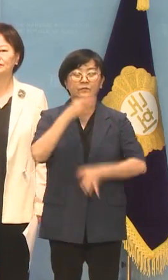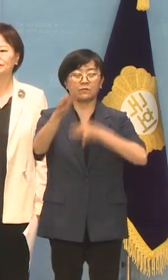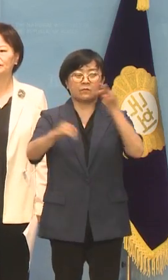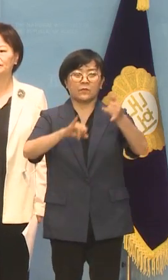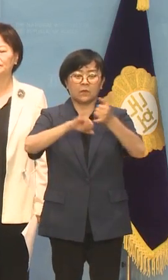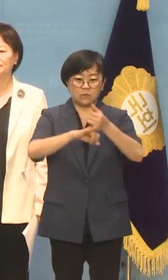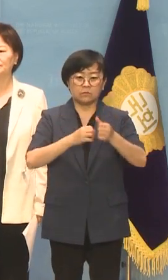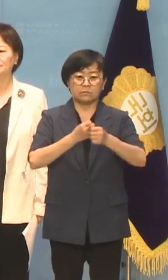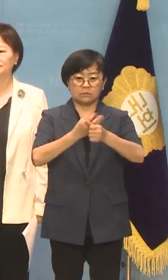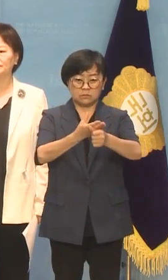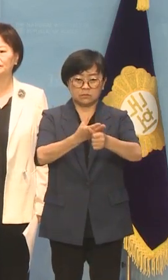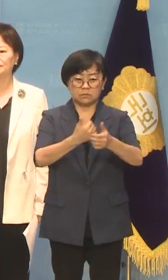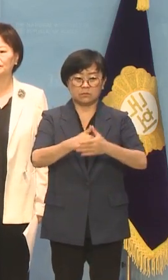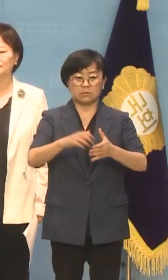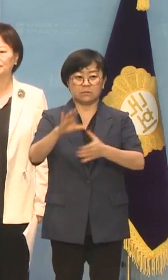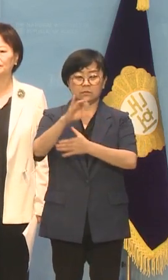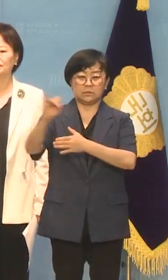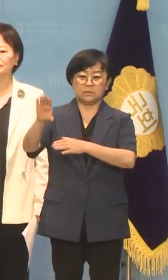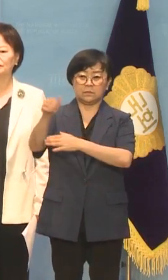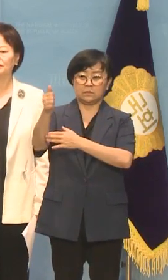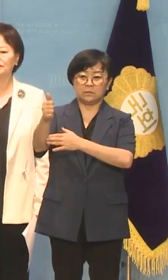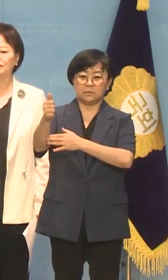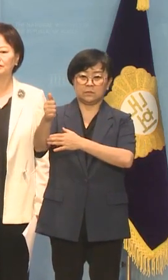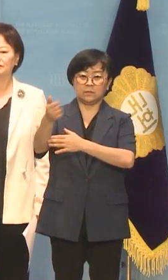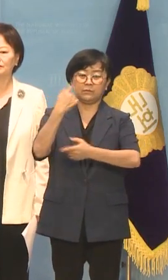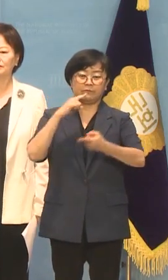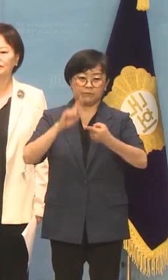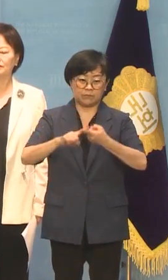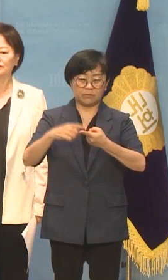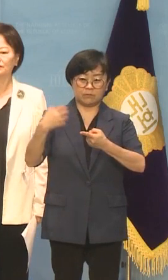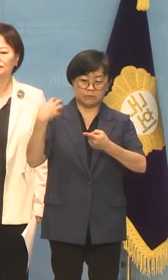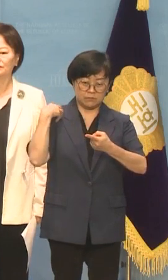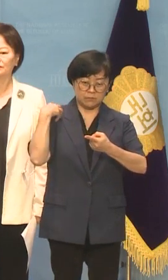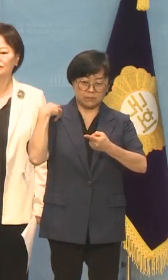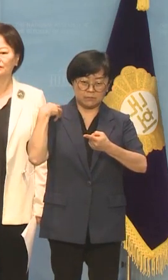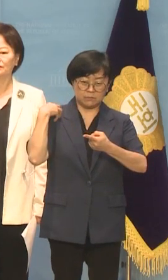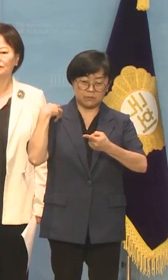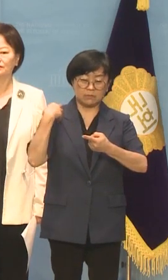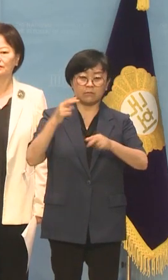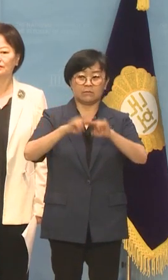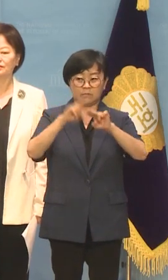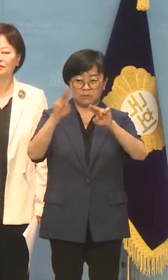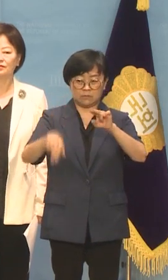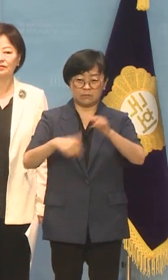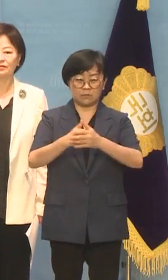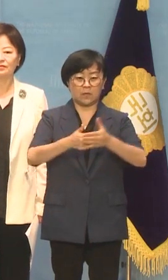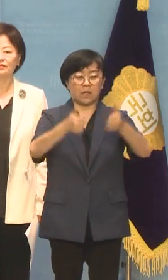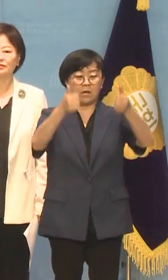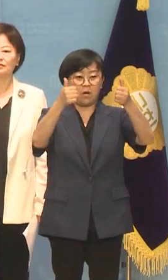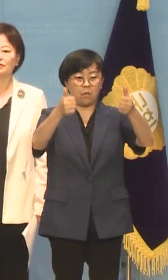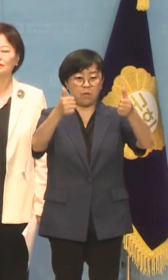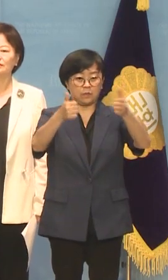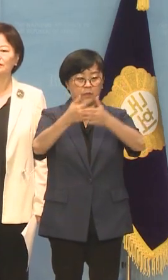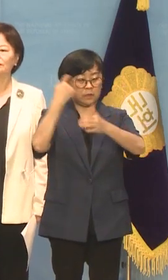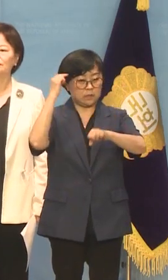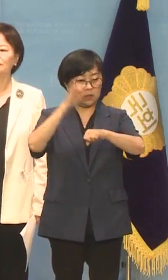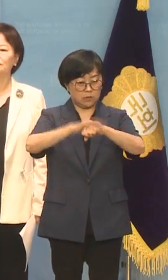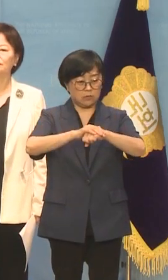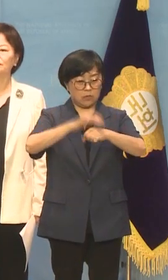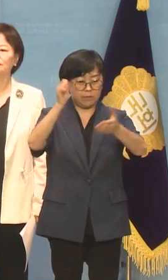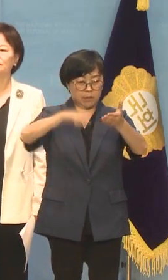목소리가 꼭 전달돼서 이상민 장관이 합당한 책임을 질 수 있도록 헌재가 현명한 판단을 해줄 것을